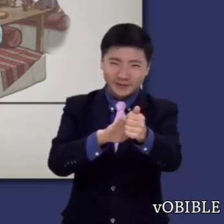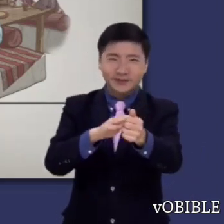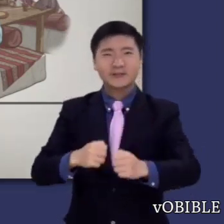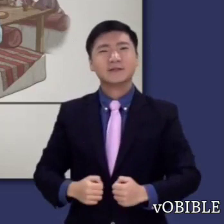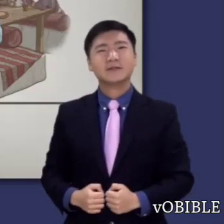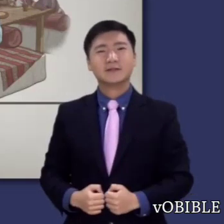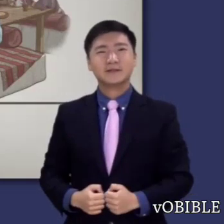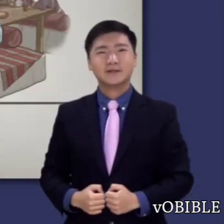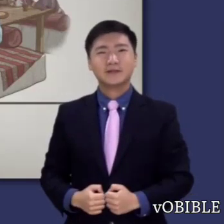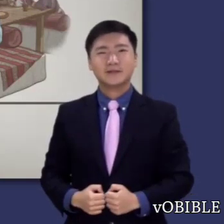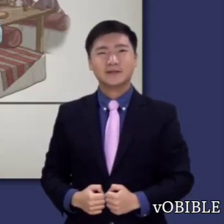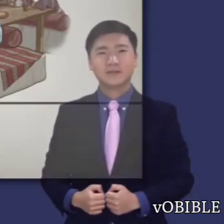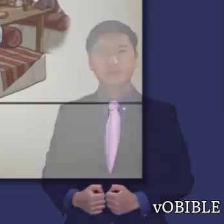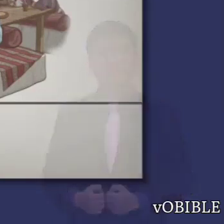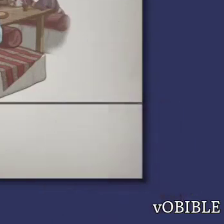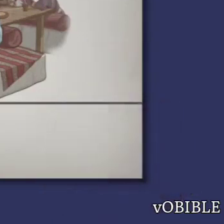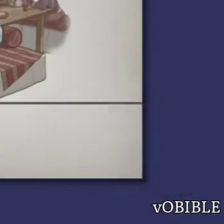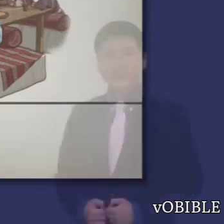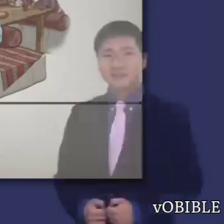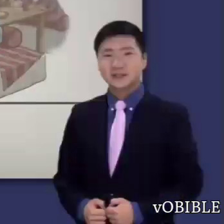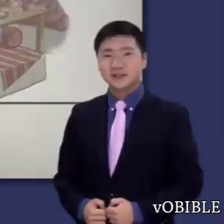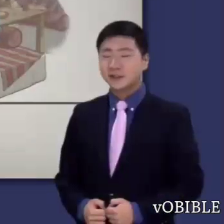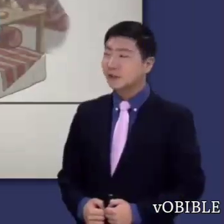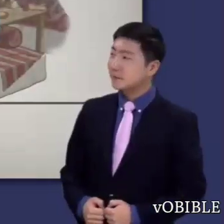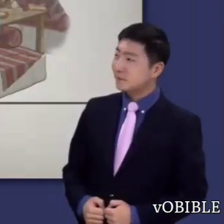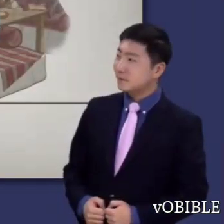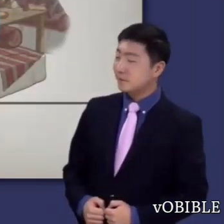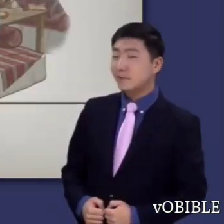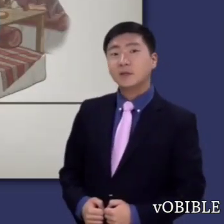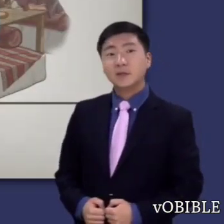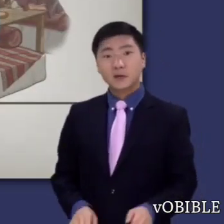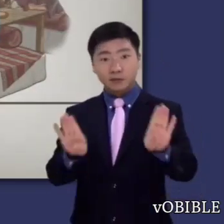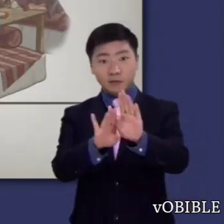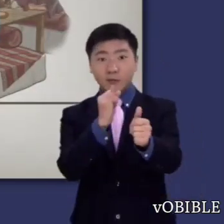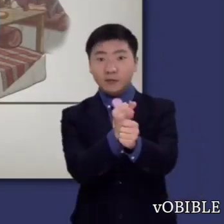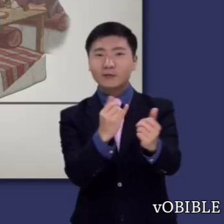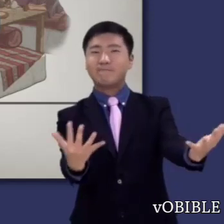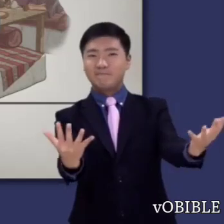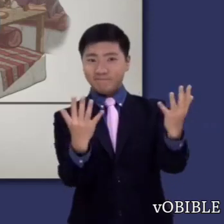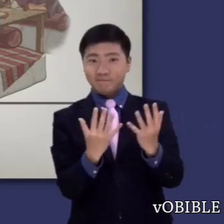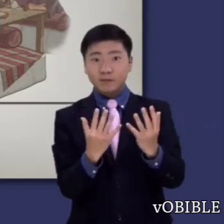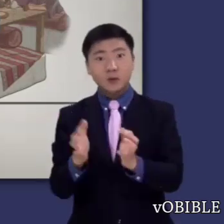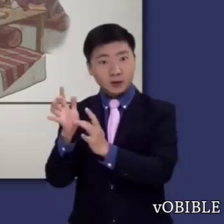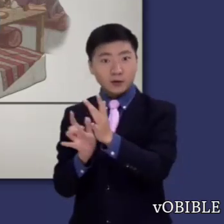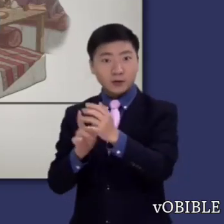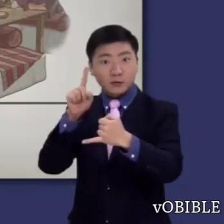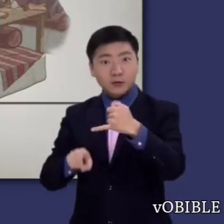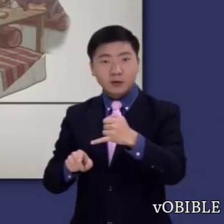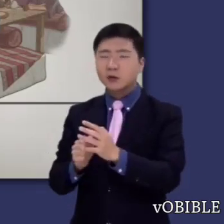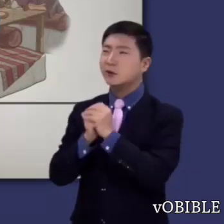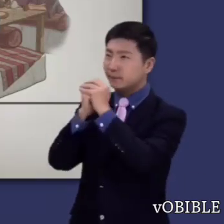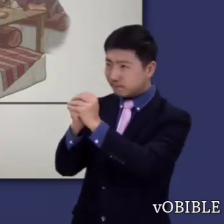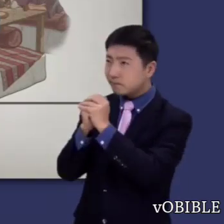心，真心爱弟兄姐妹。第十七章记录耶稣最后一次在门徒面